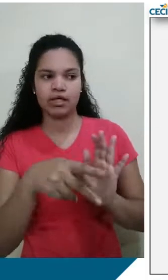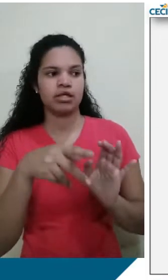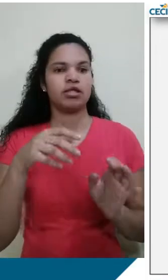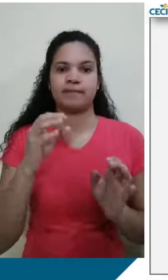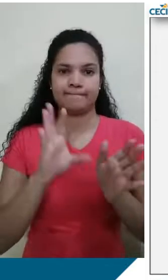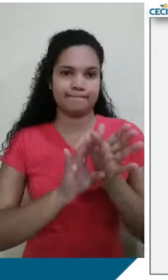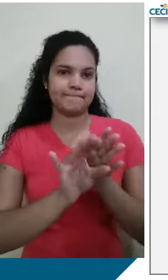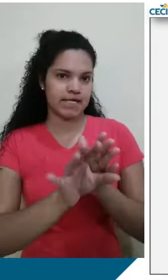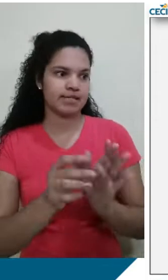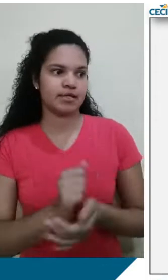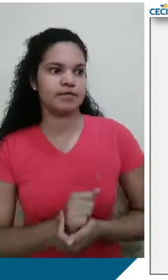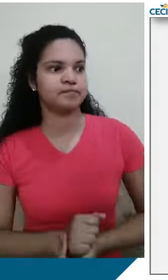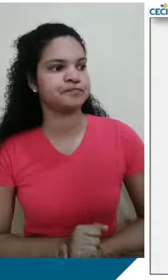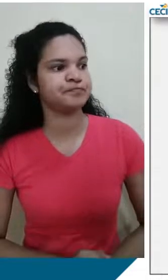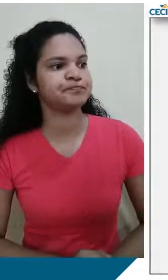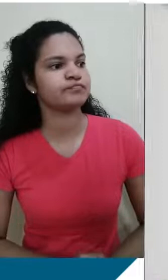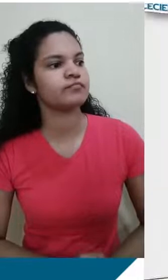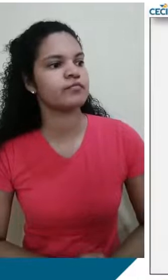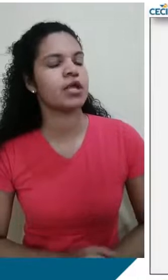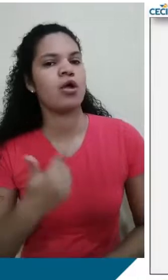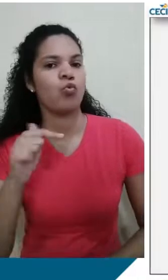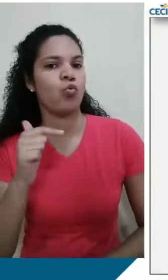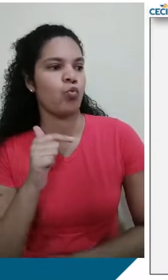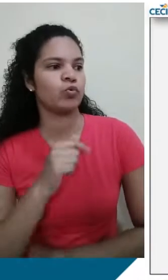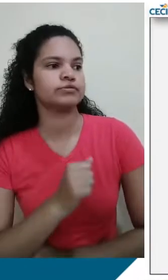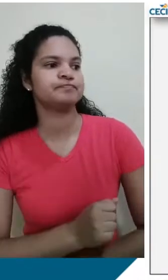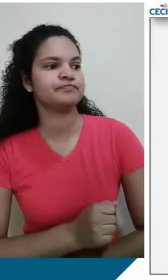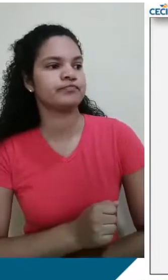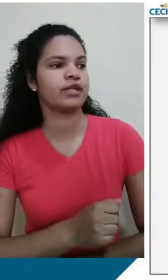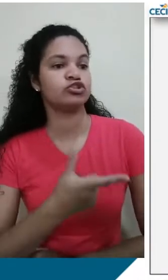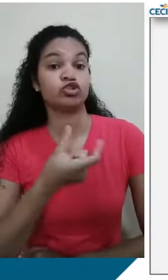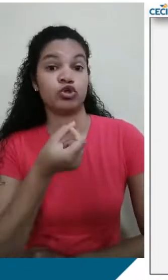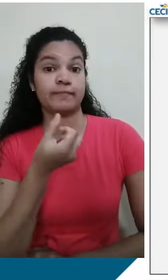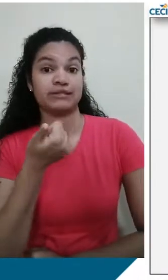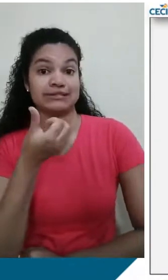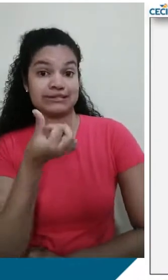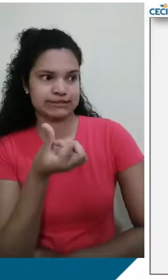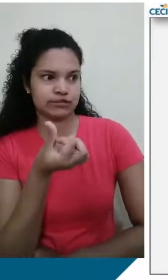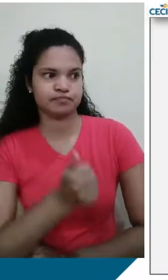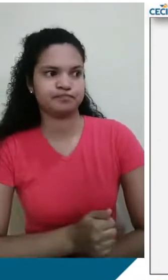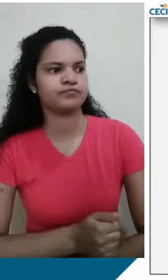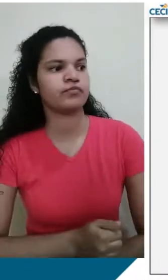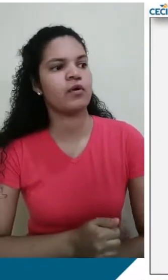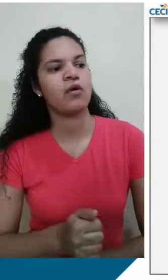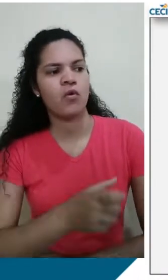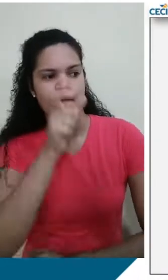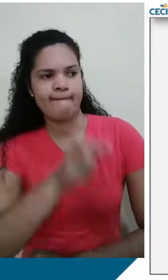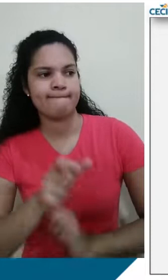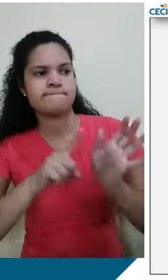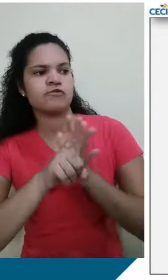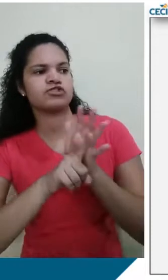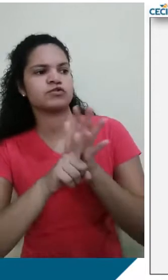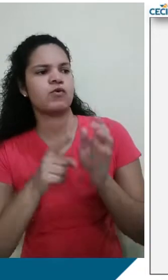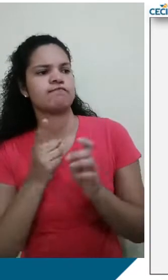A terceira e última questão que nós vamos resolver é uma questão do Enem de 2016. Um pesquisador investigou o papel